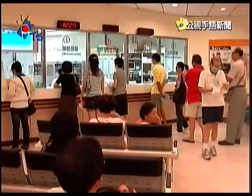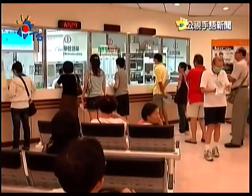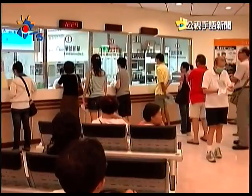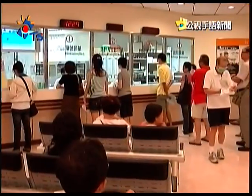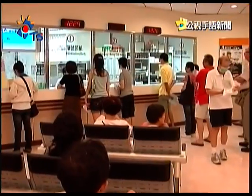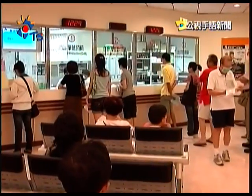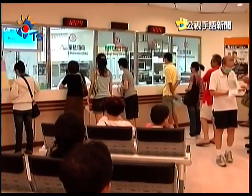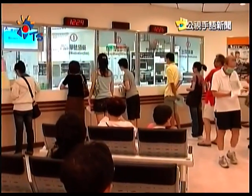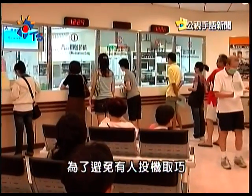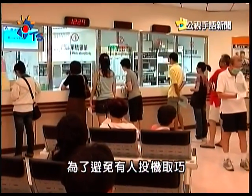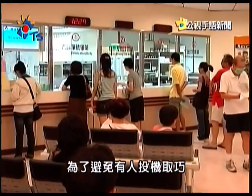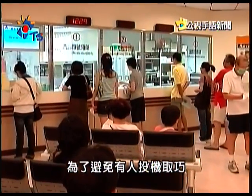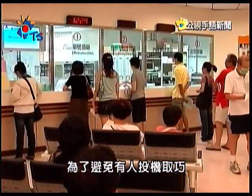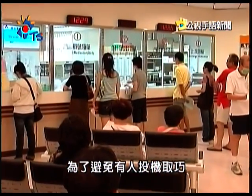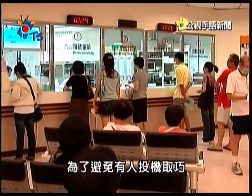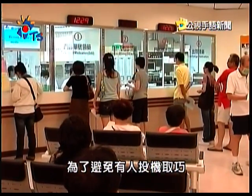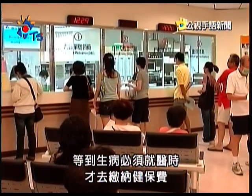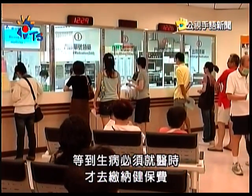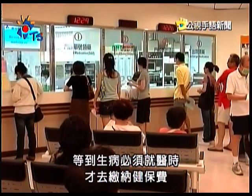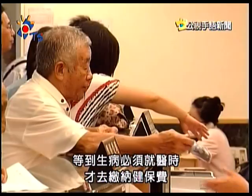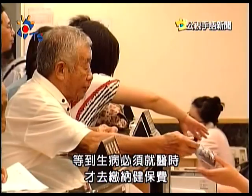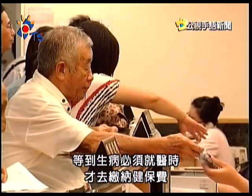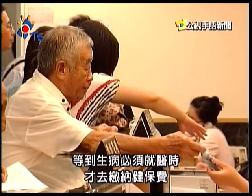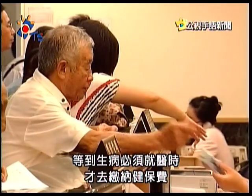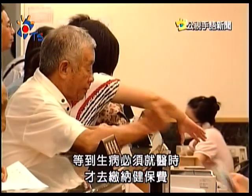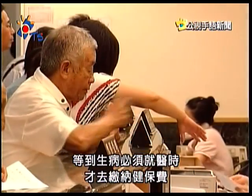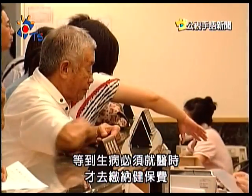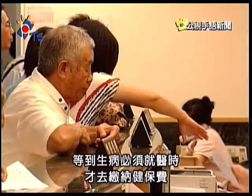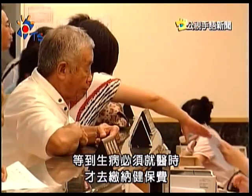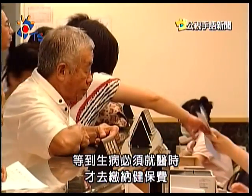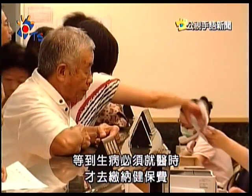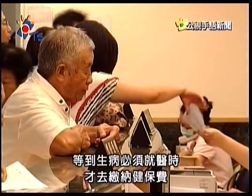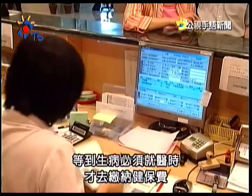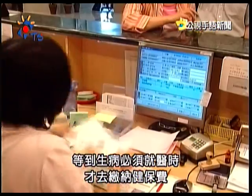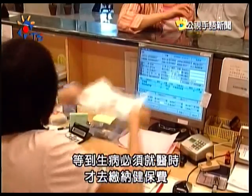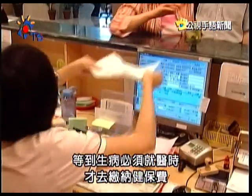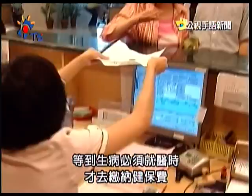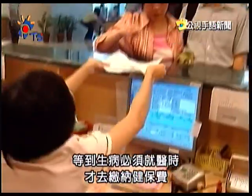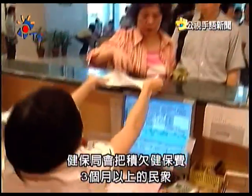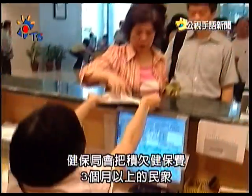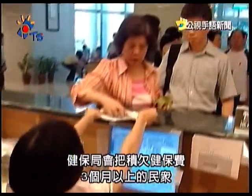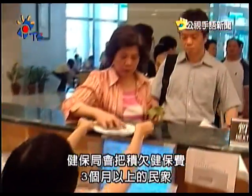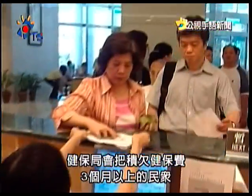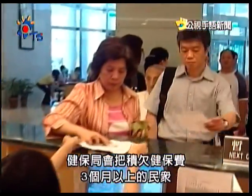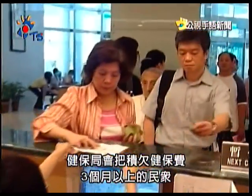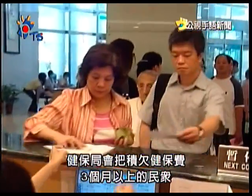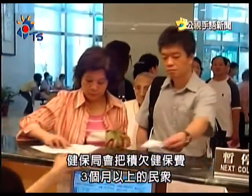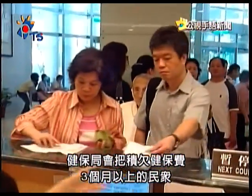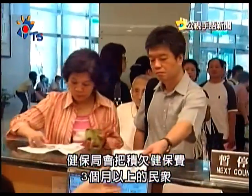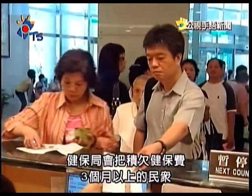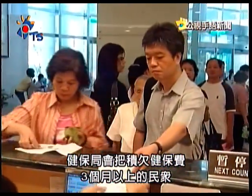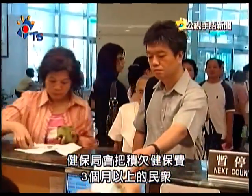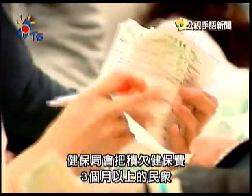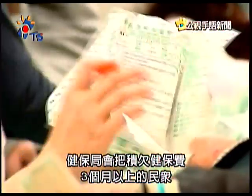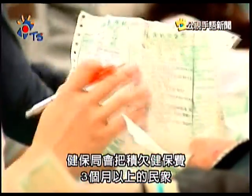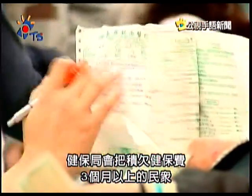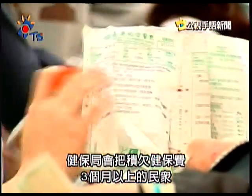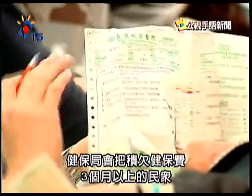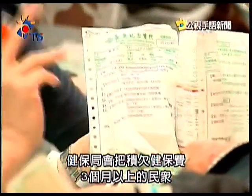为了避免有人投机取巧，等到生病必须就医时才去缴纳健保费，健保局会把积欠健保费3个月以上的民众列